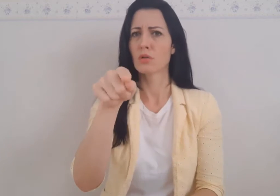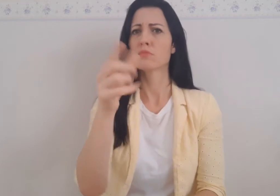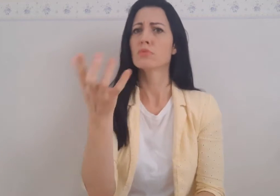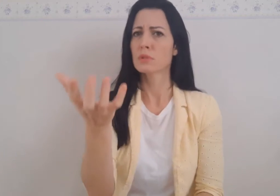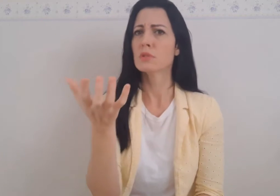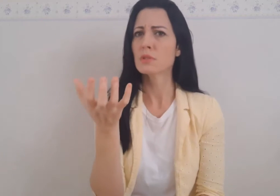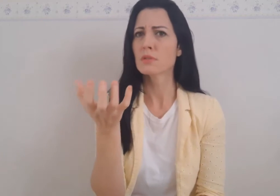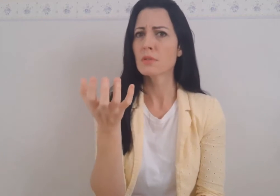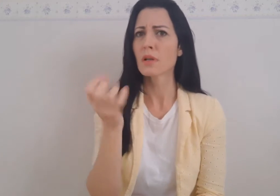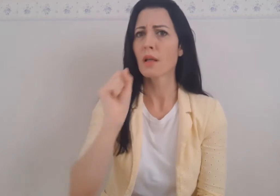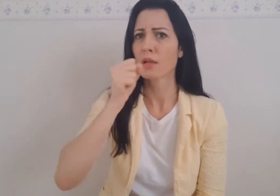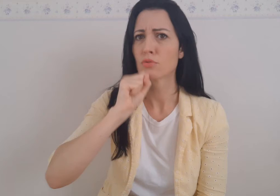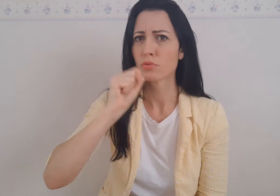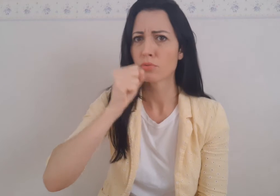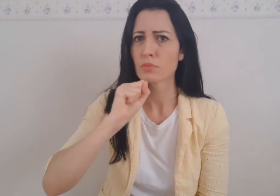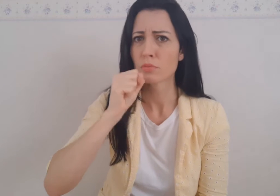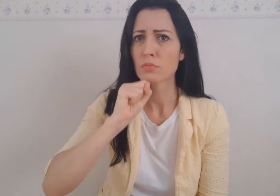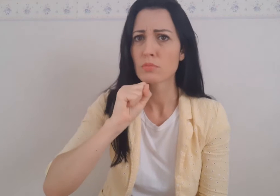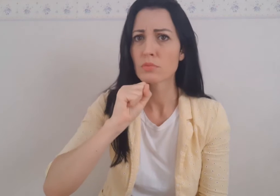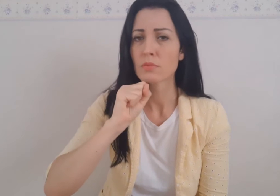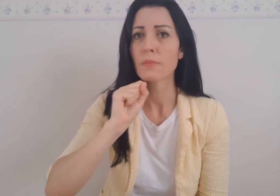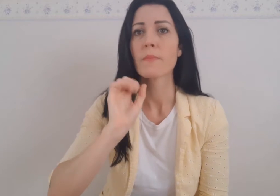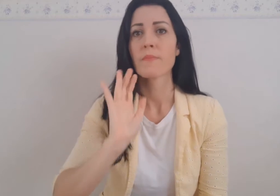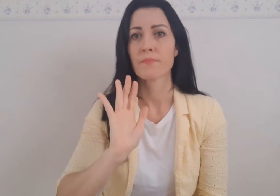você. Você quer sorvete?